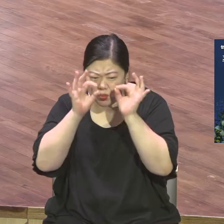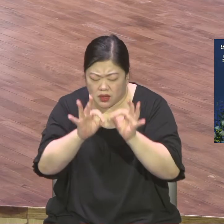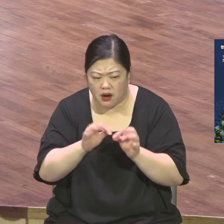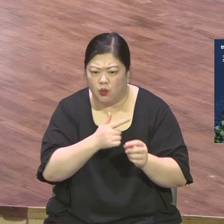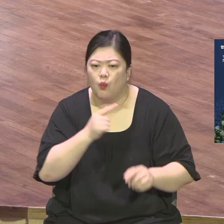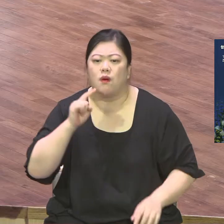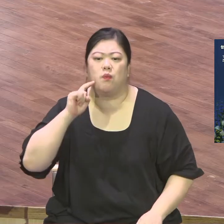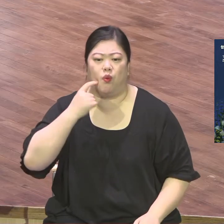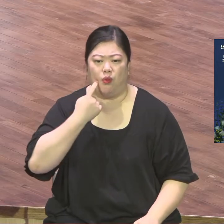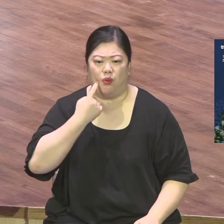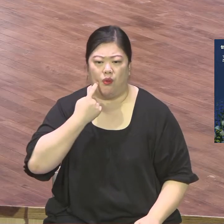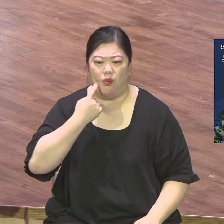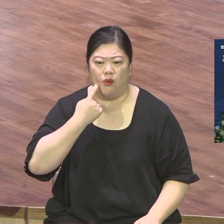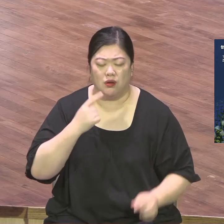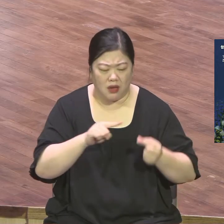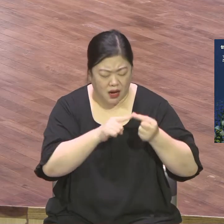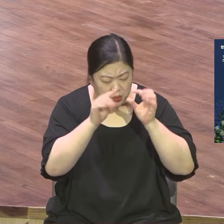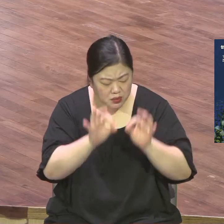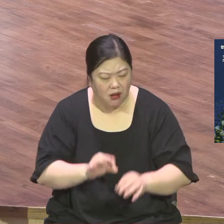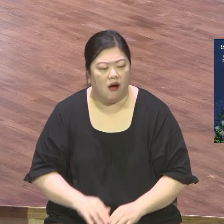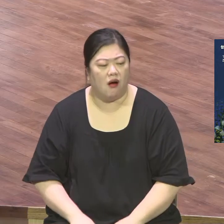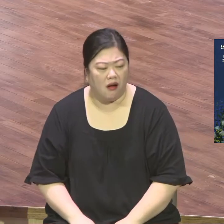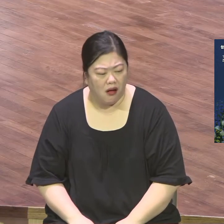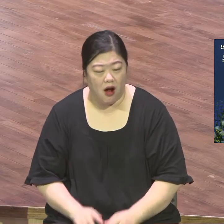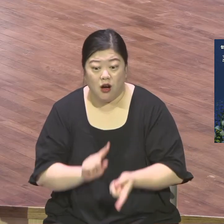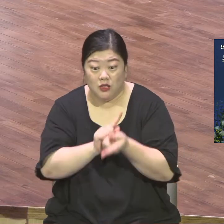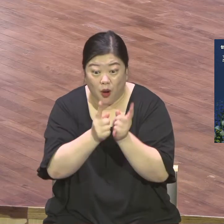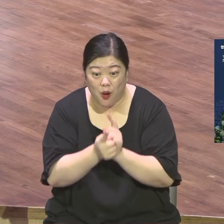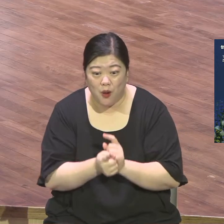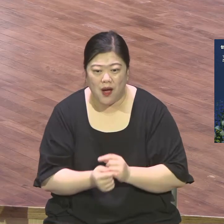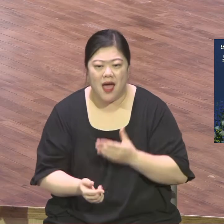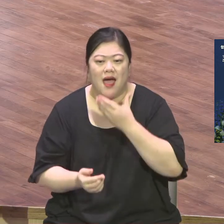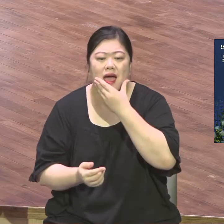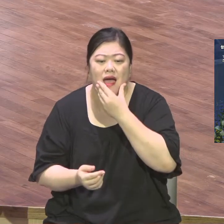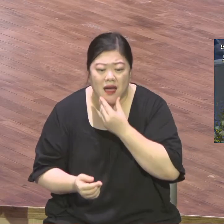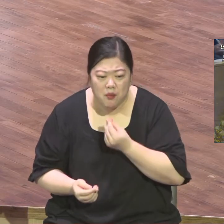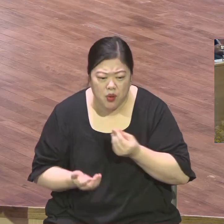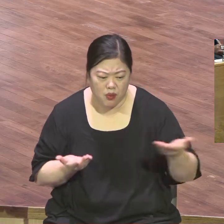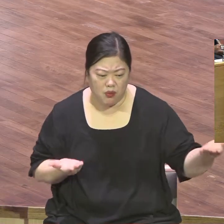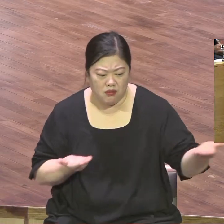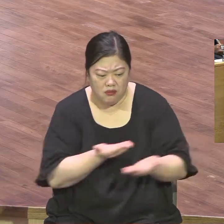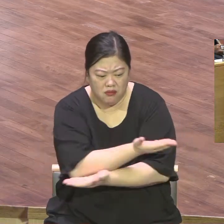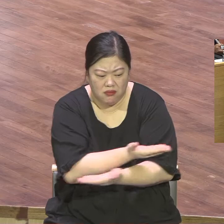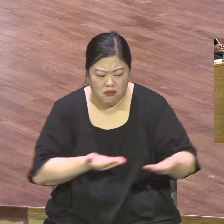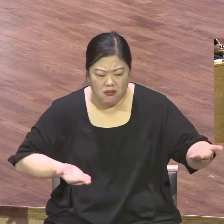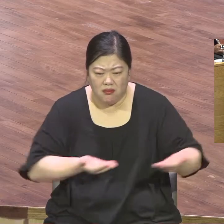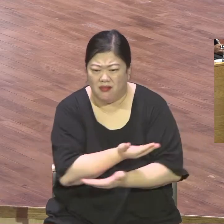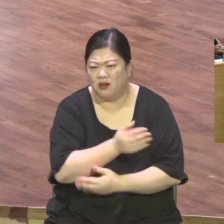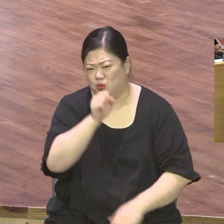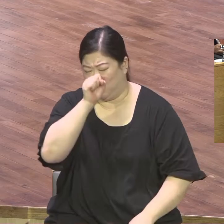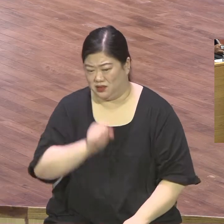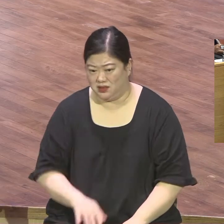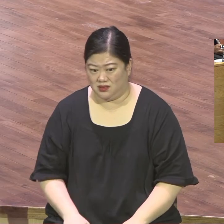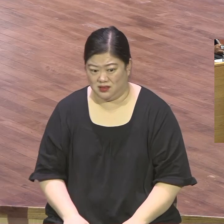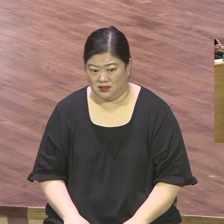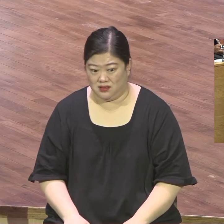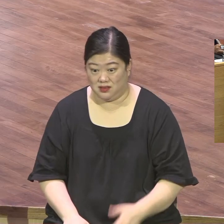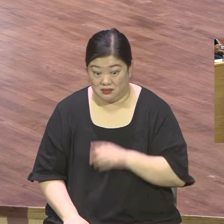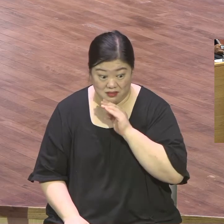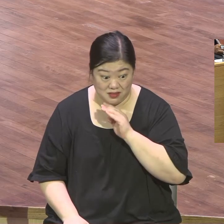우리가 서로에게 행복을 주는 사람이 되자. 행복을 주는 사람이 되어야 돼.